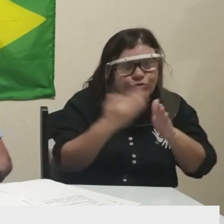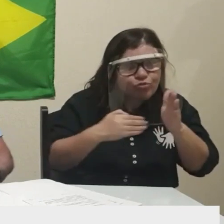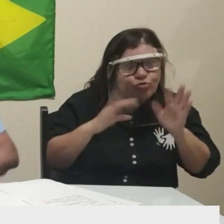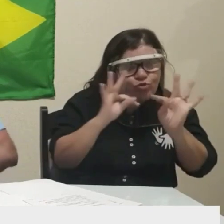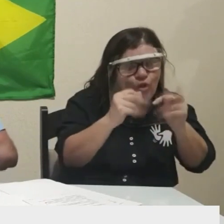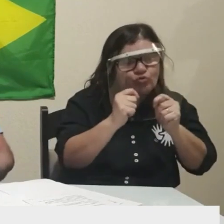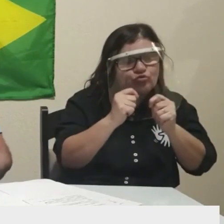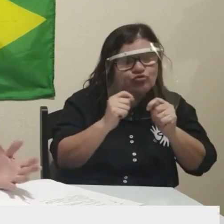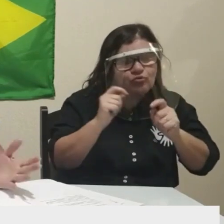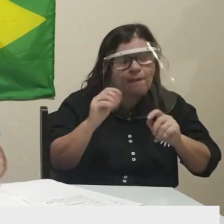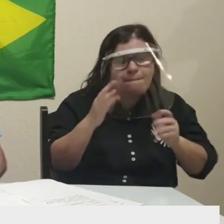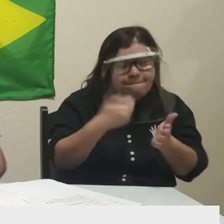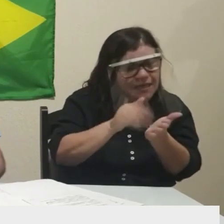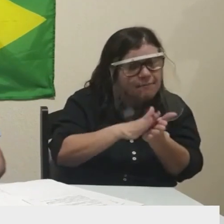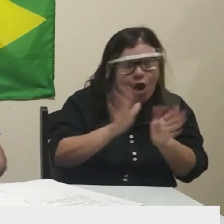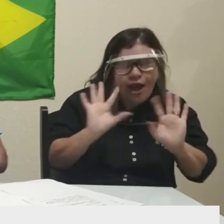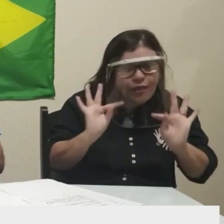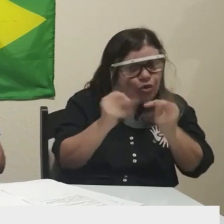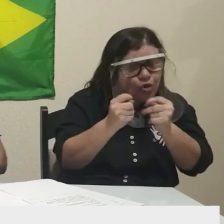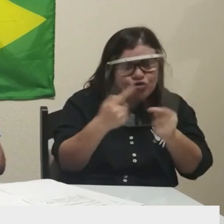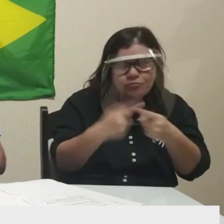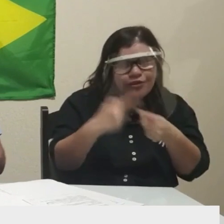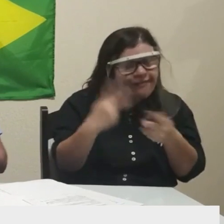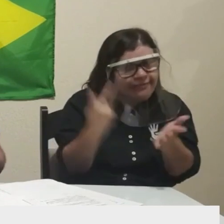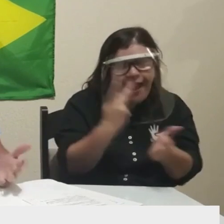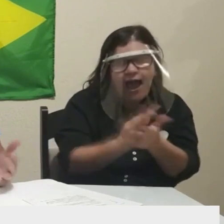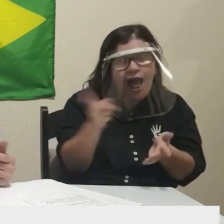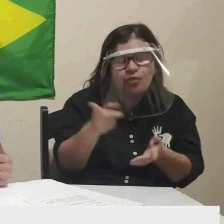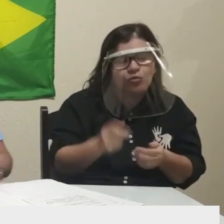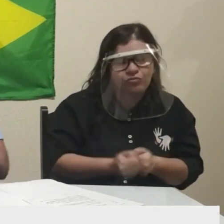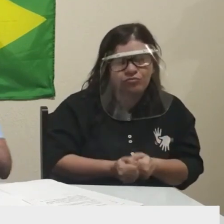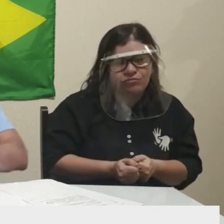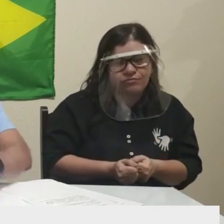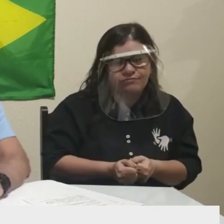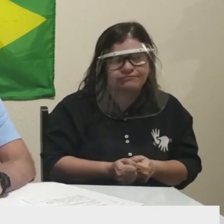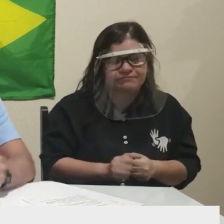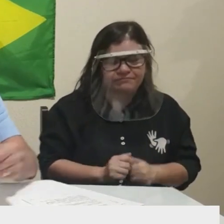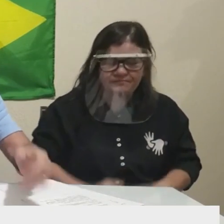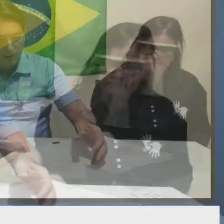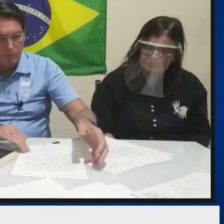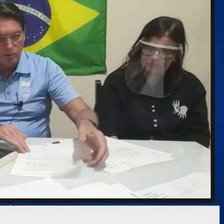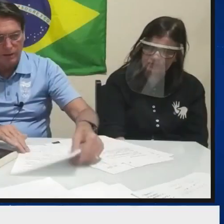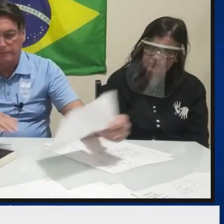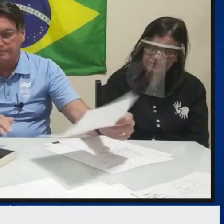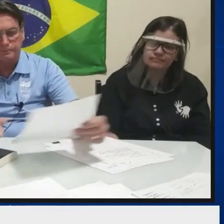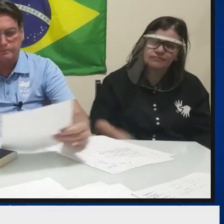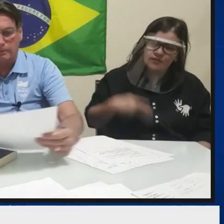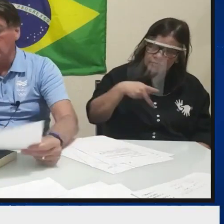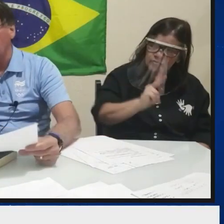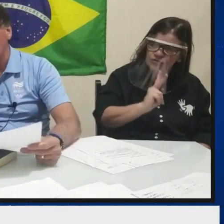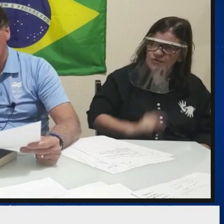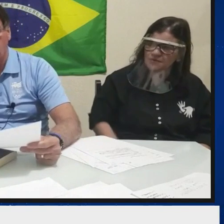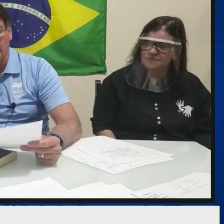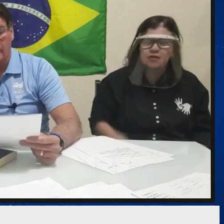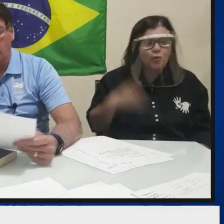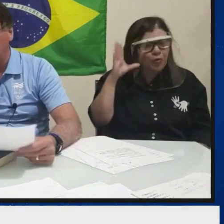dentro. Troca todo mundo, o pessoal sabe o que está acontecendo. Outra tomada de 3 pinos, não. Mas vamos lá. Rápido intervalo aqui para você que